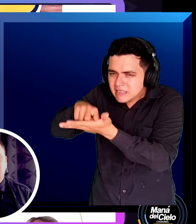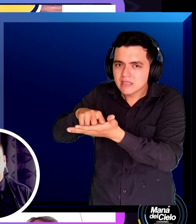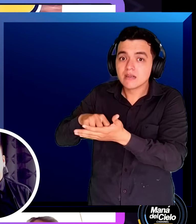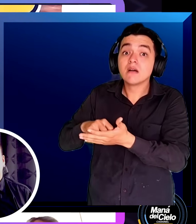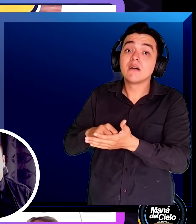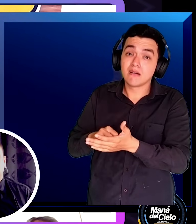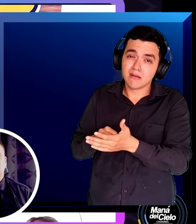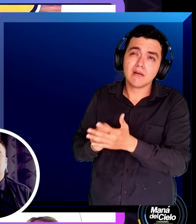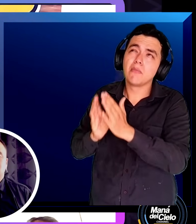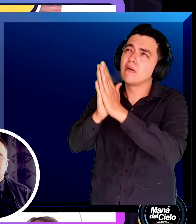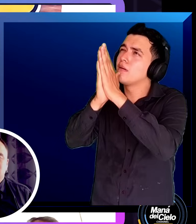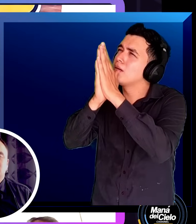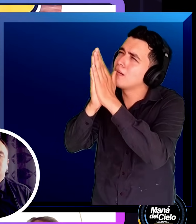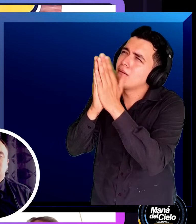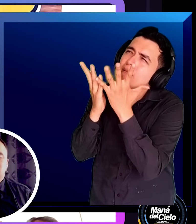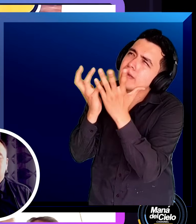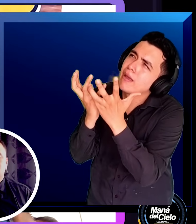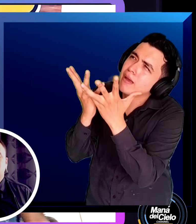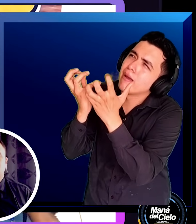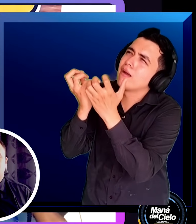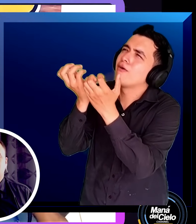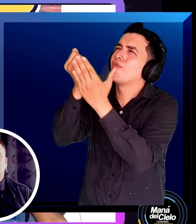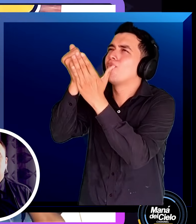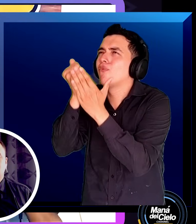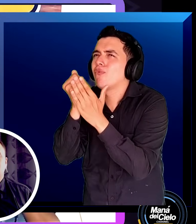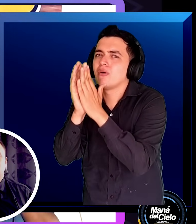salían enemigos